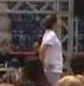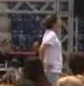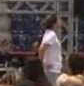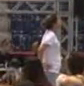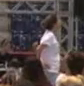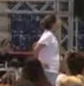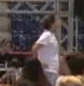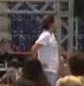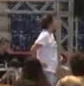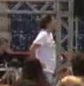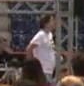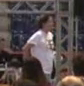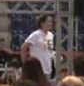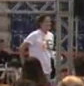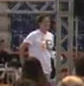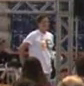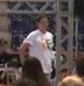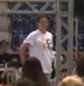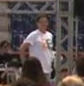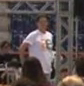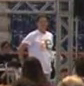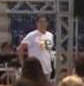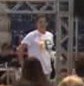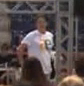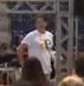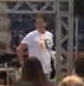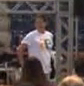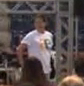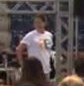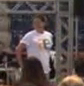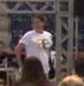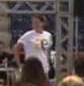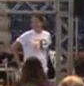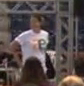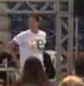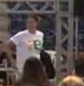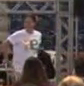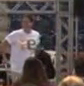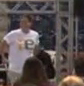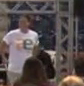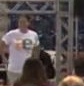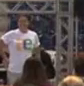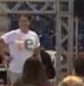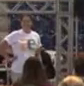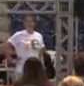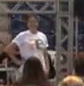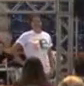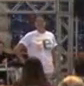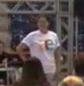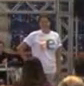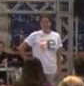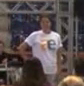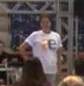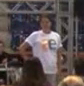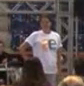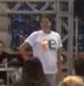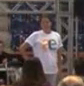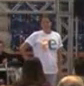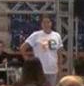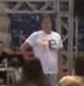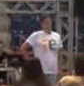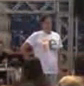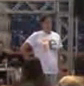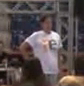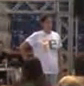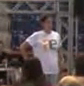natália fica um pouquinho que eu vou chamar anunciar esse da gema agora quem é cearense aquele que